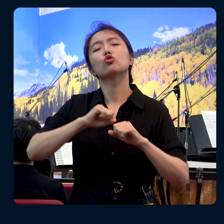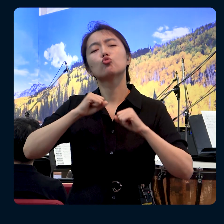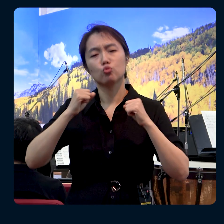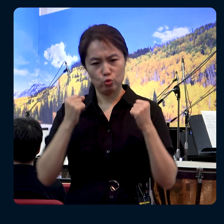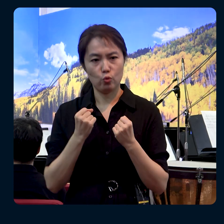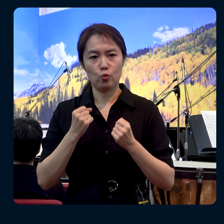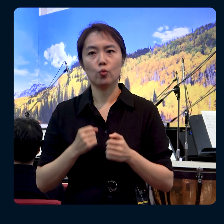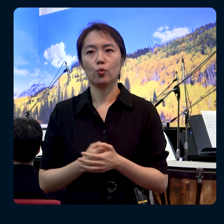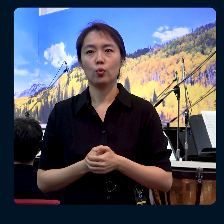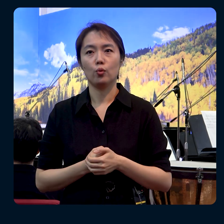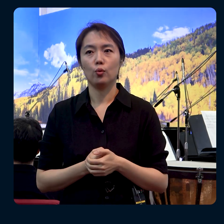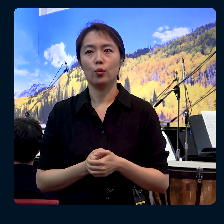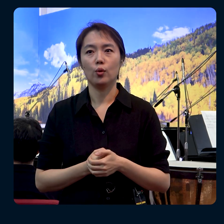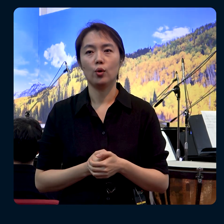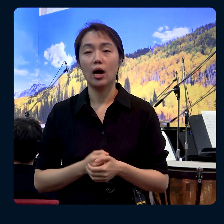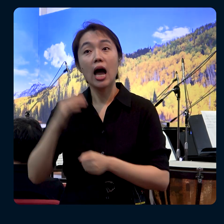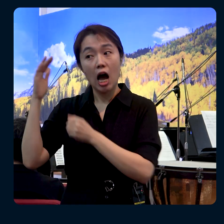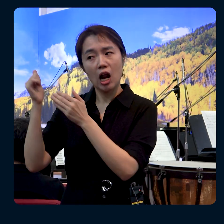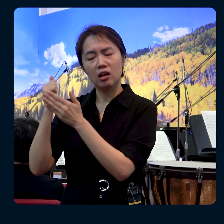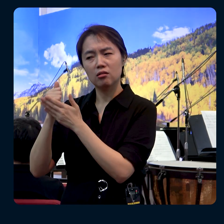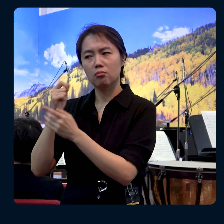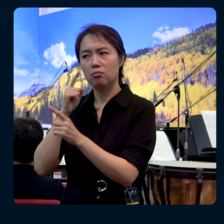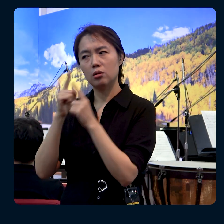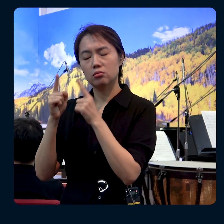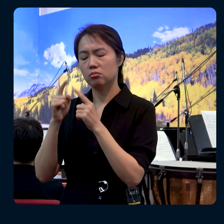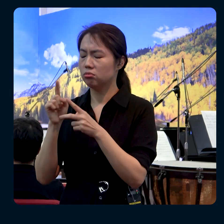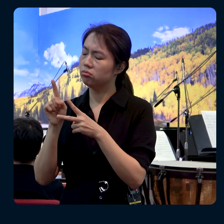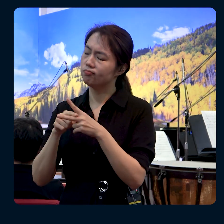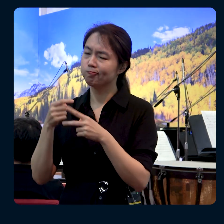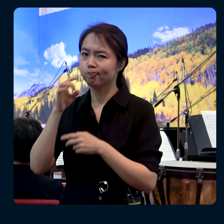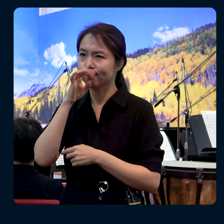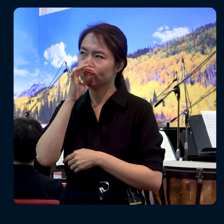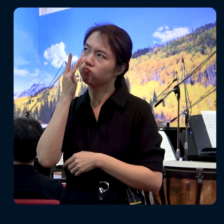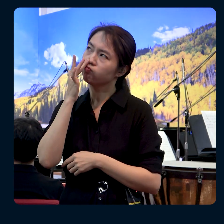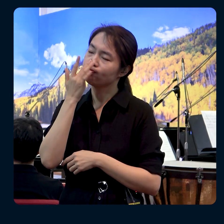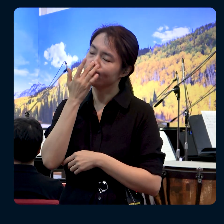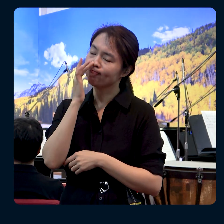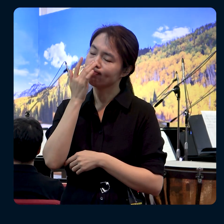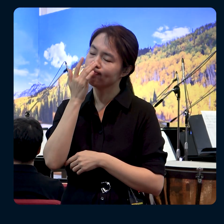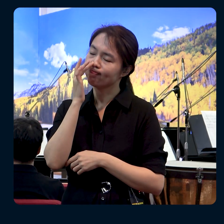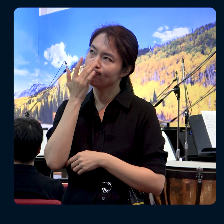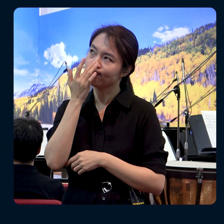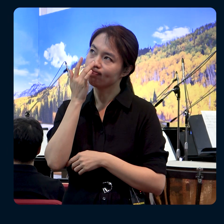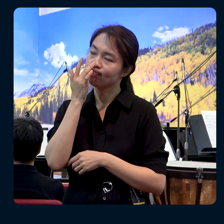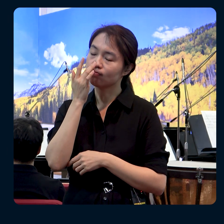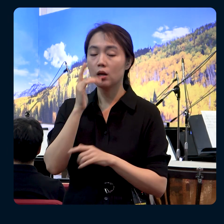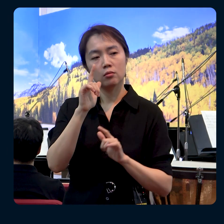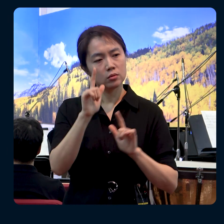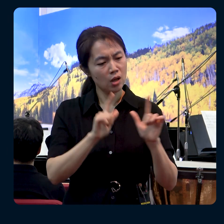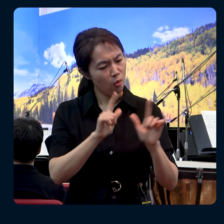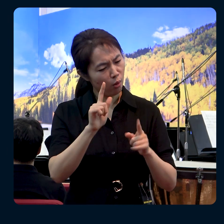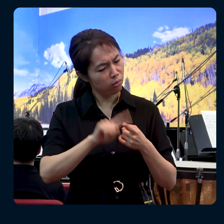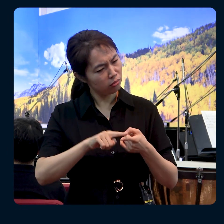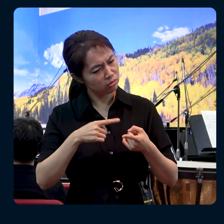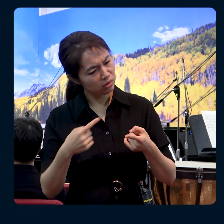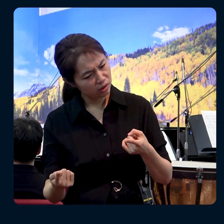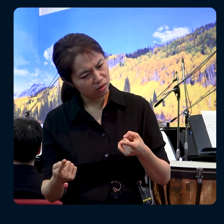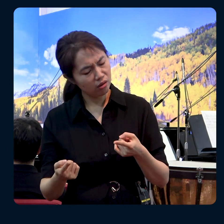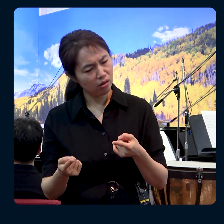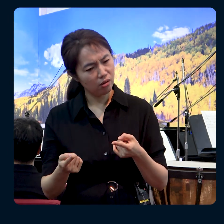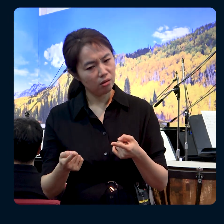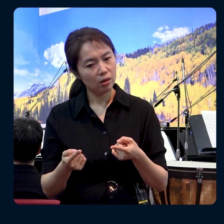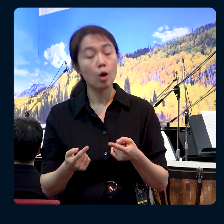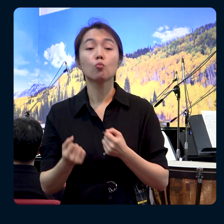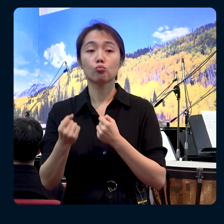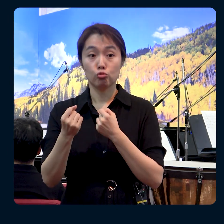그 막연한 현실감 없는 말씀을 붙들고 이렇게 구체적인 현실을, 이렇게 실제적인 현실을 거슬러